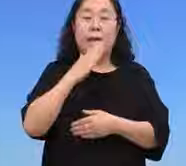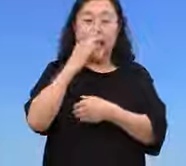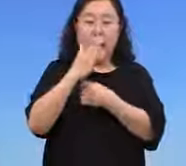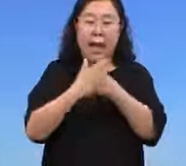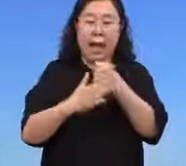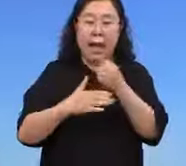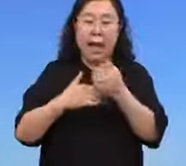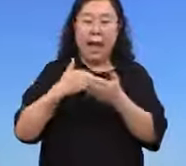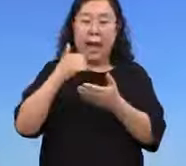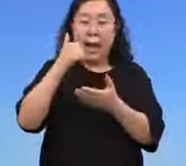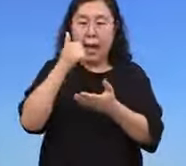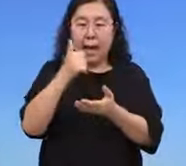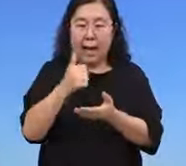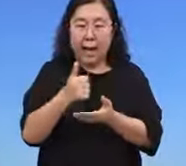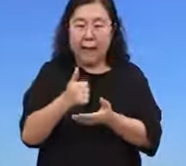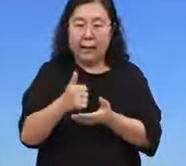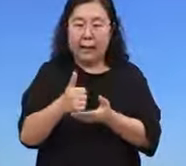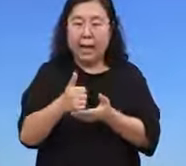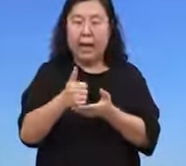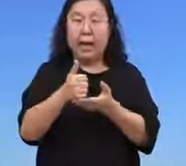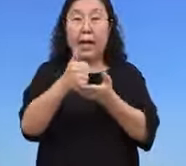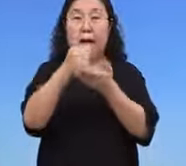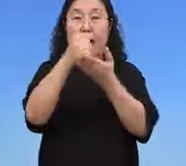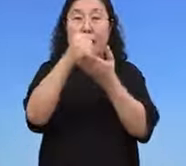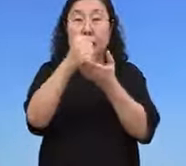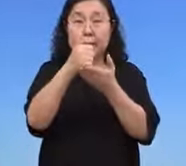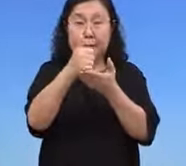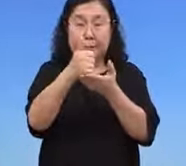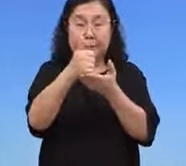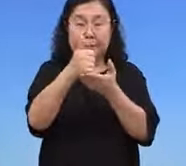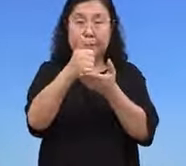좋으신 나의